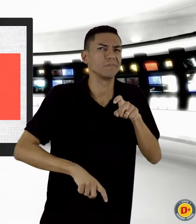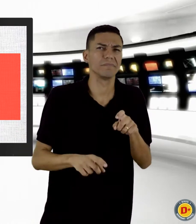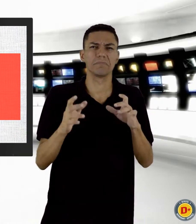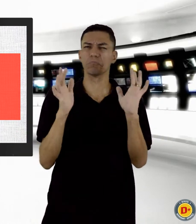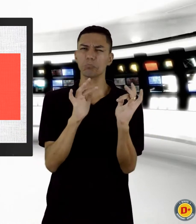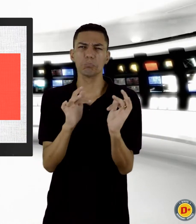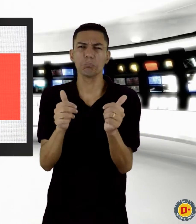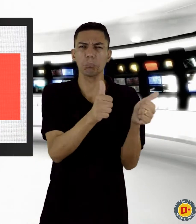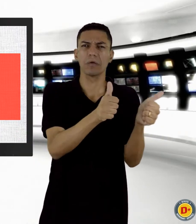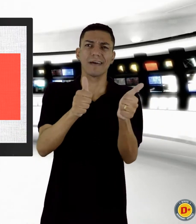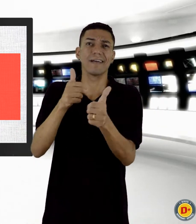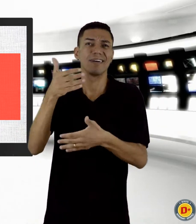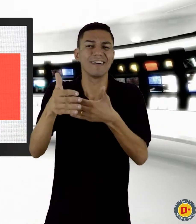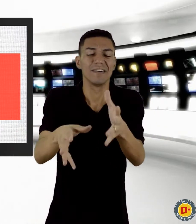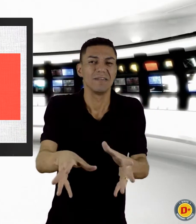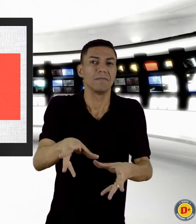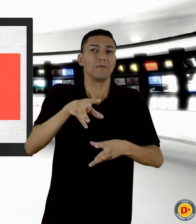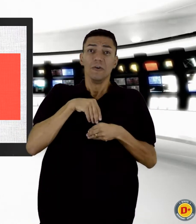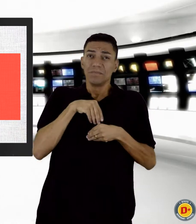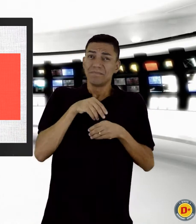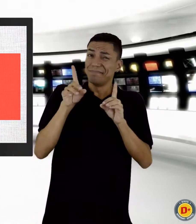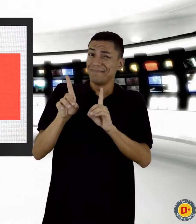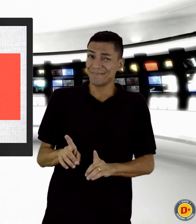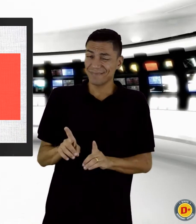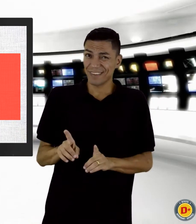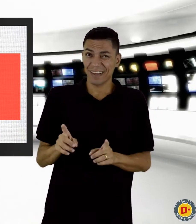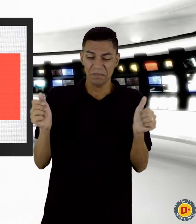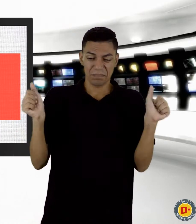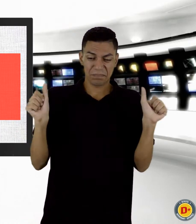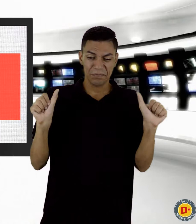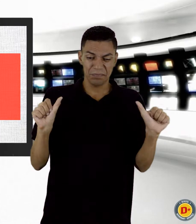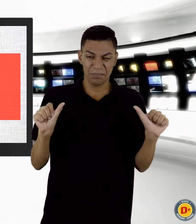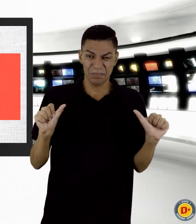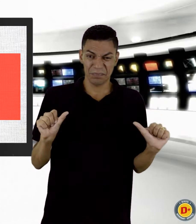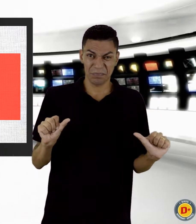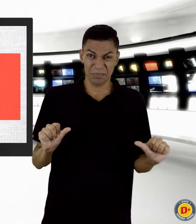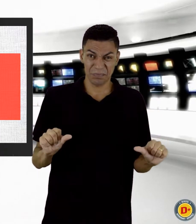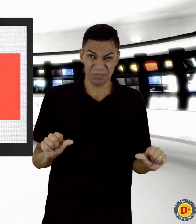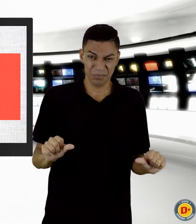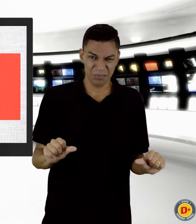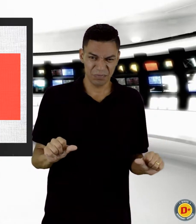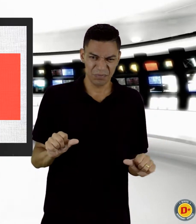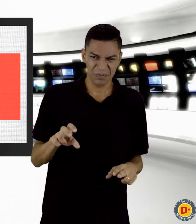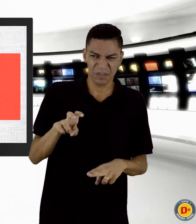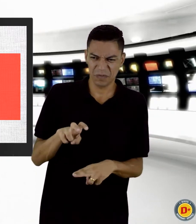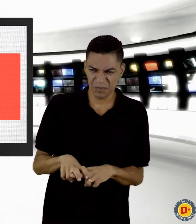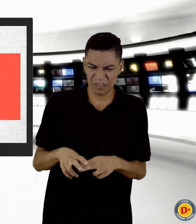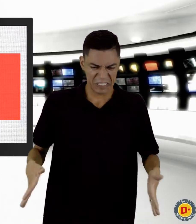namorados. Mas à medida que a minha condição foi piorando e eu comecei a usar cadeira de rodas, as pessoas pararam